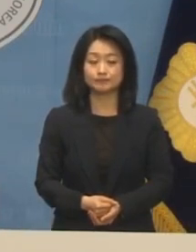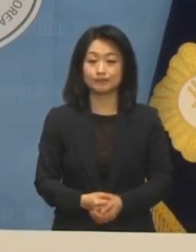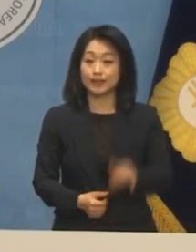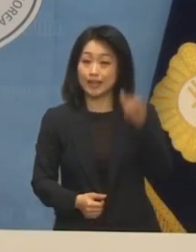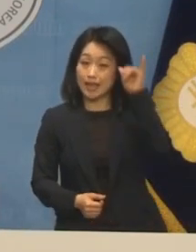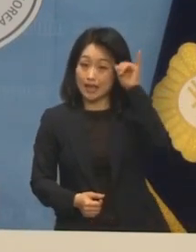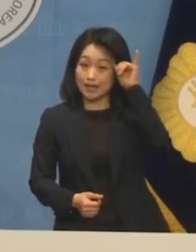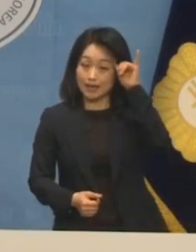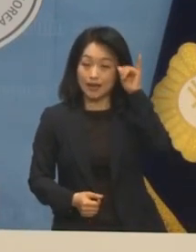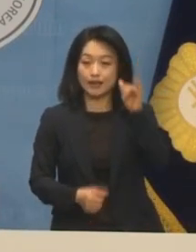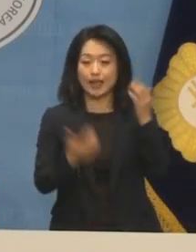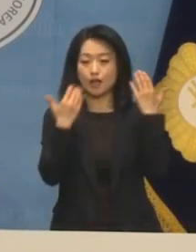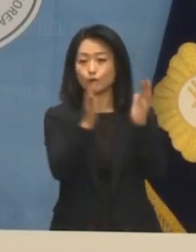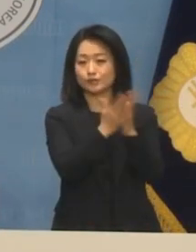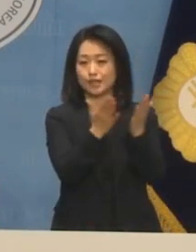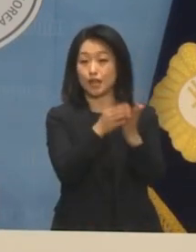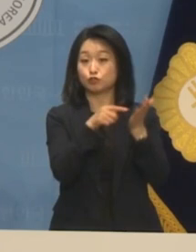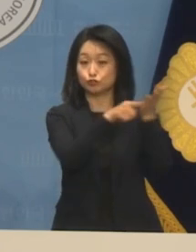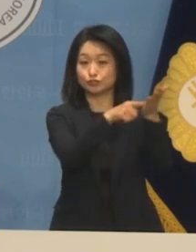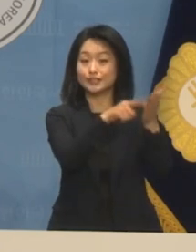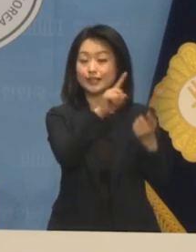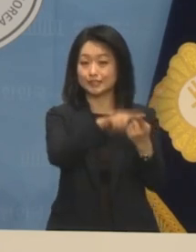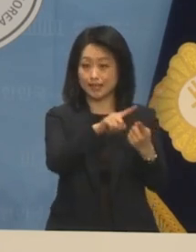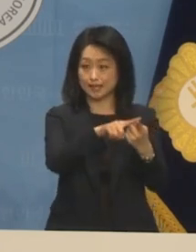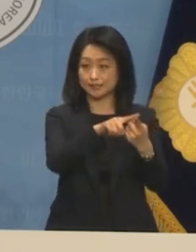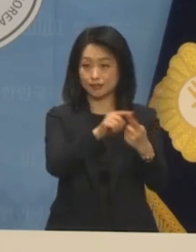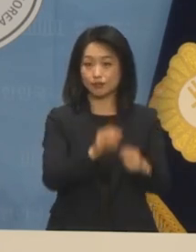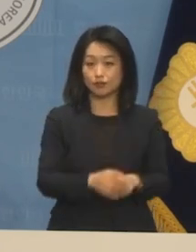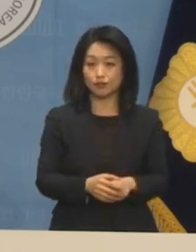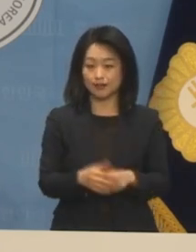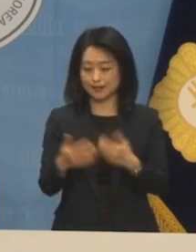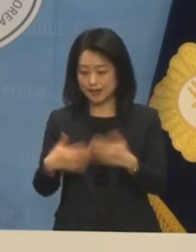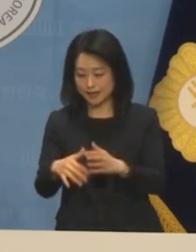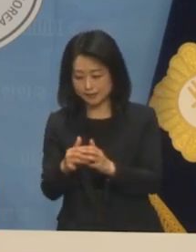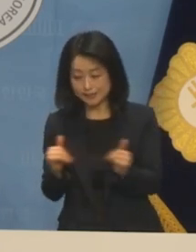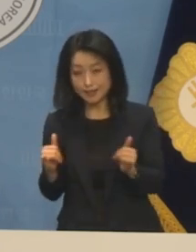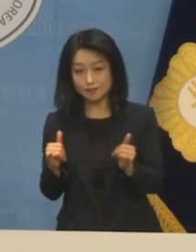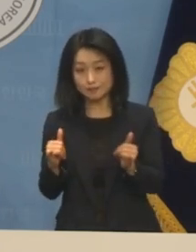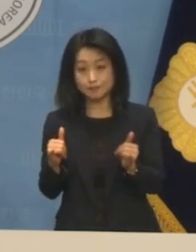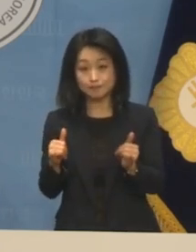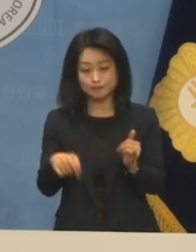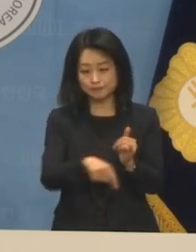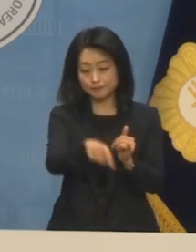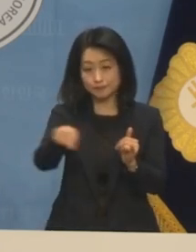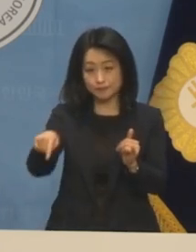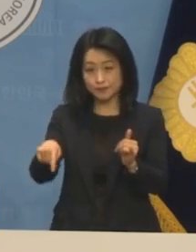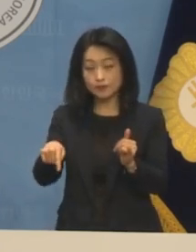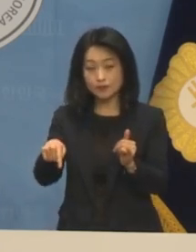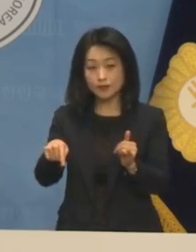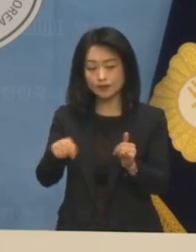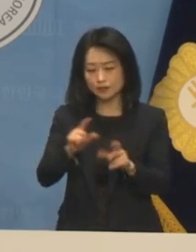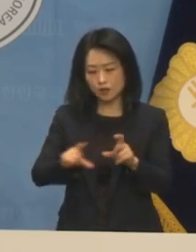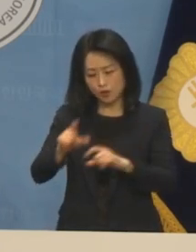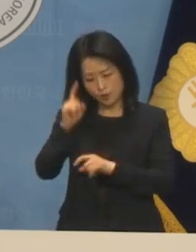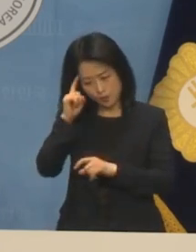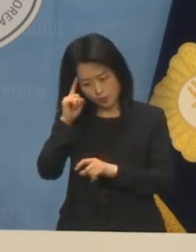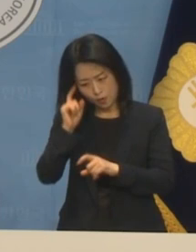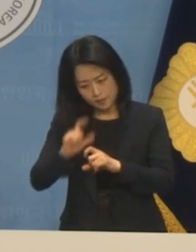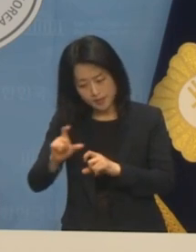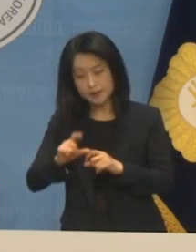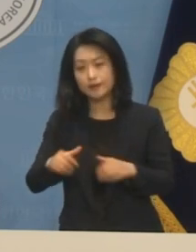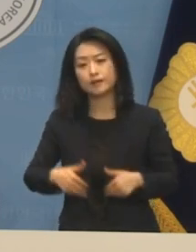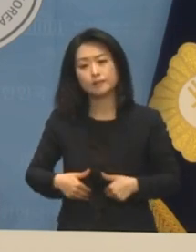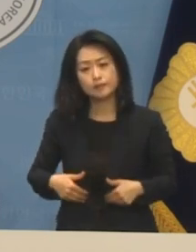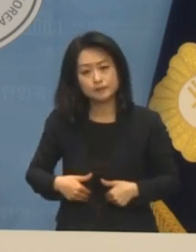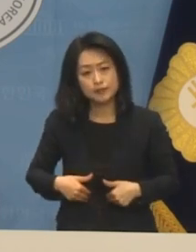AI 디지털 교과서 추진에 있어서 사각지대와 취약계층이 발생할 수 있다는 점도 더 고민하고 보완해야